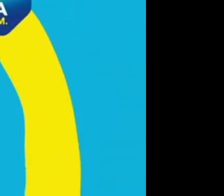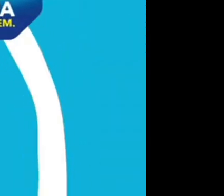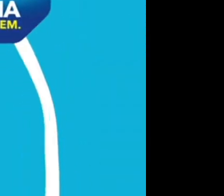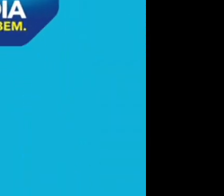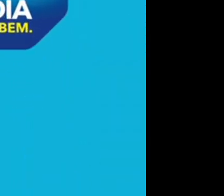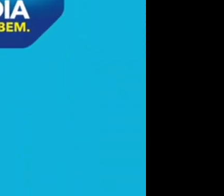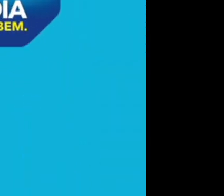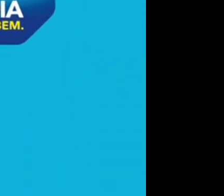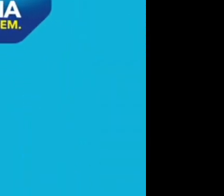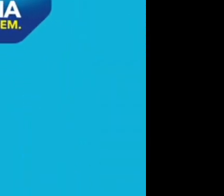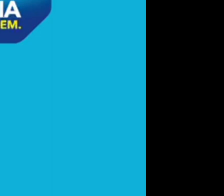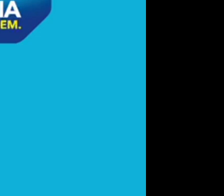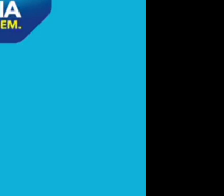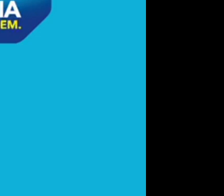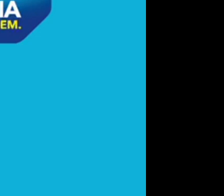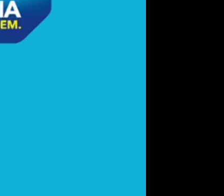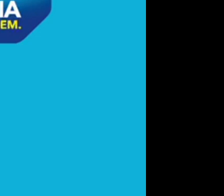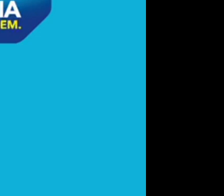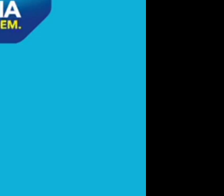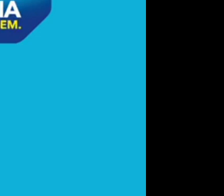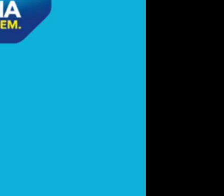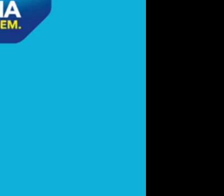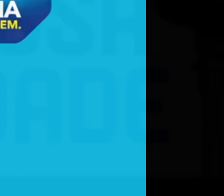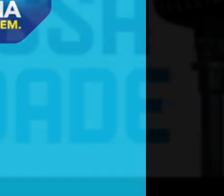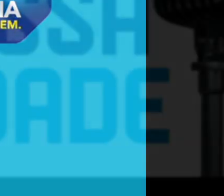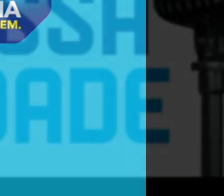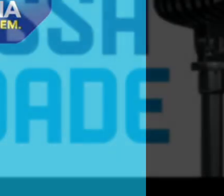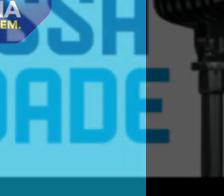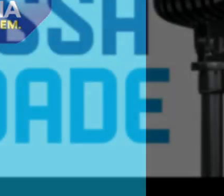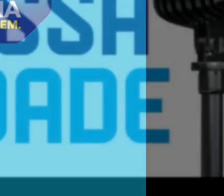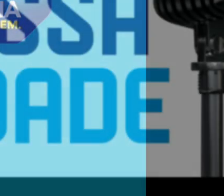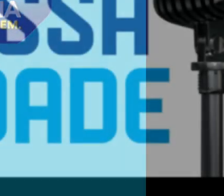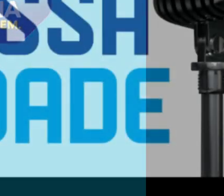aqui mais uma edição do programa da Rádio Nossa Cidade.